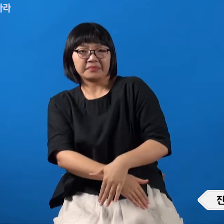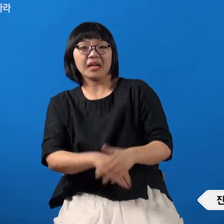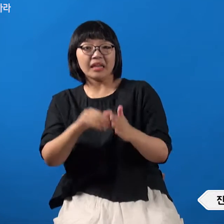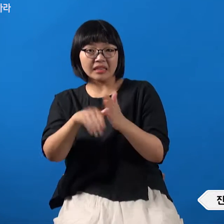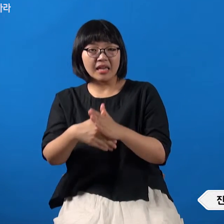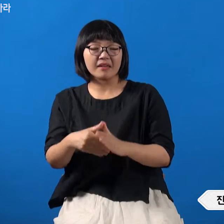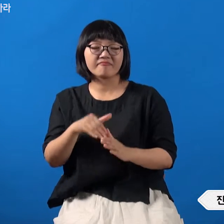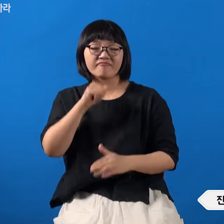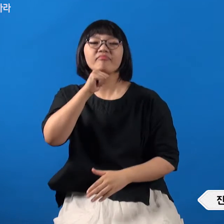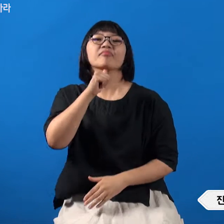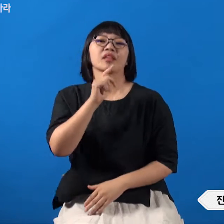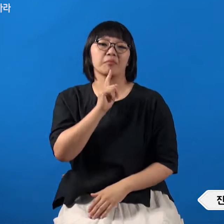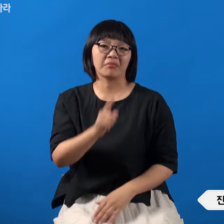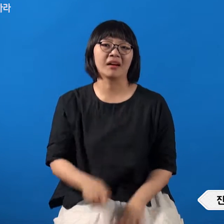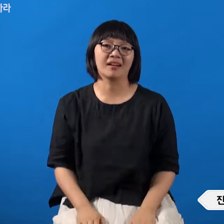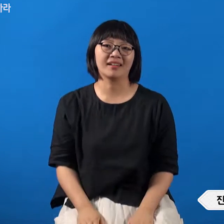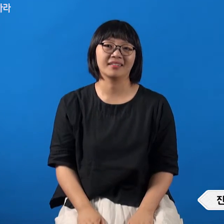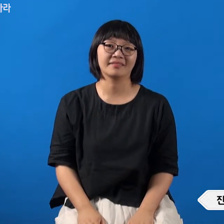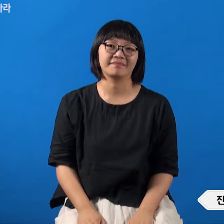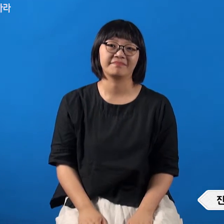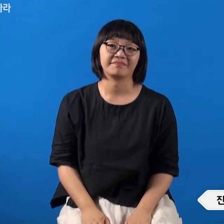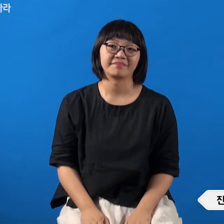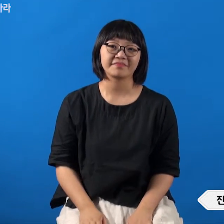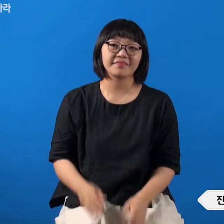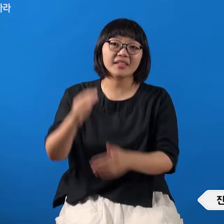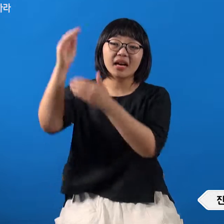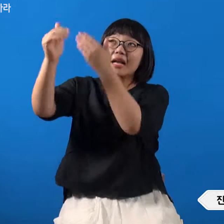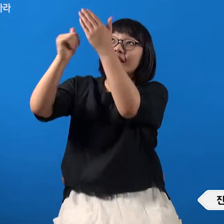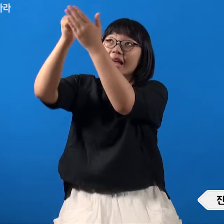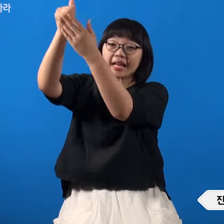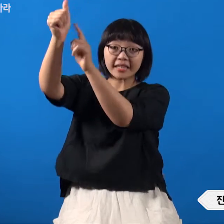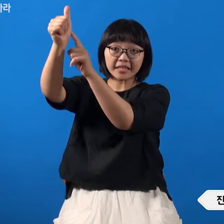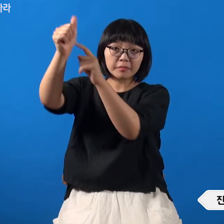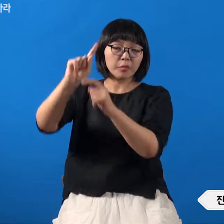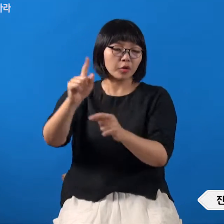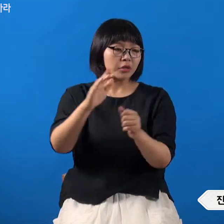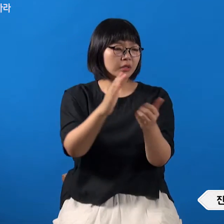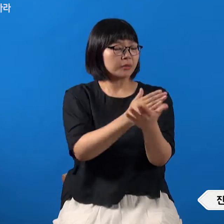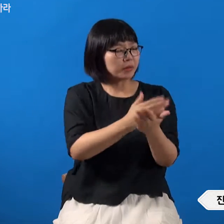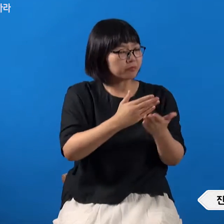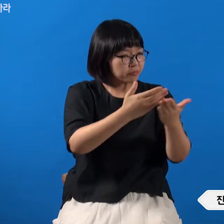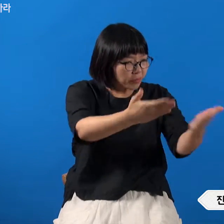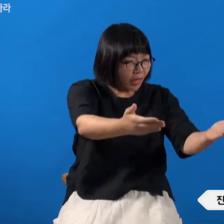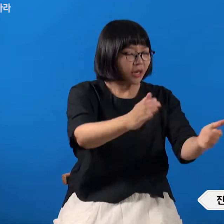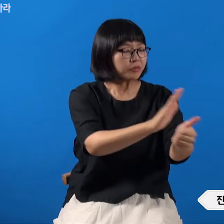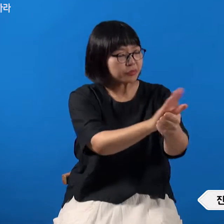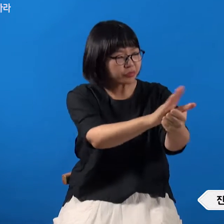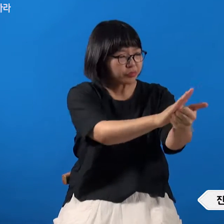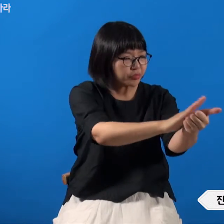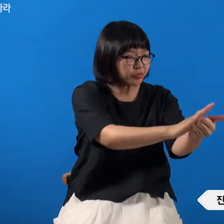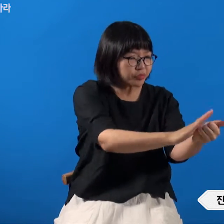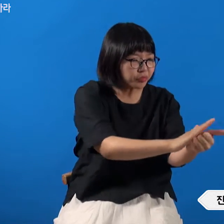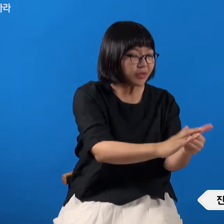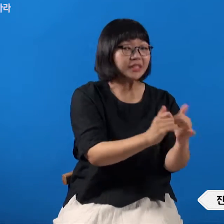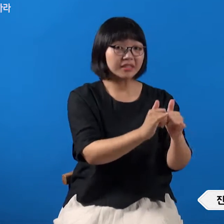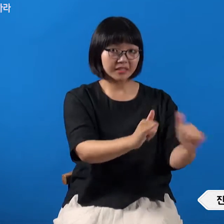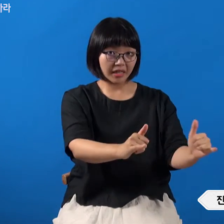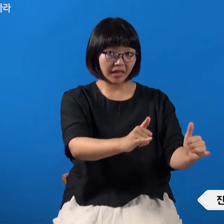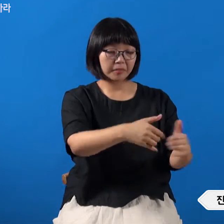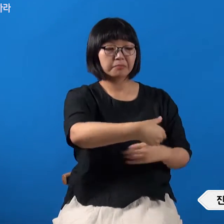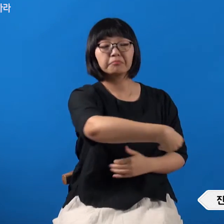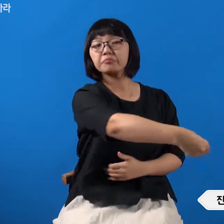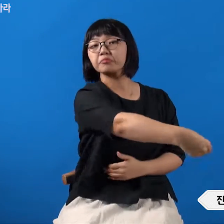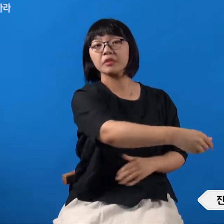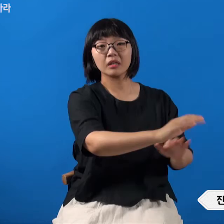가난하여질지니라 성경은 말씀합니다. 하나님이 갚으십니다. 하나님께 꾸이는 것이라 주께서